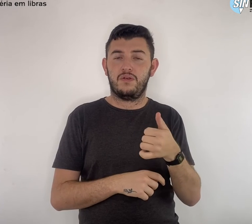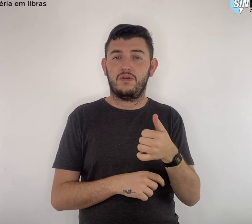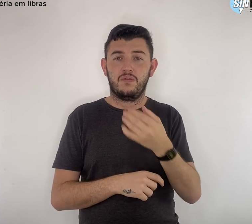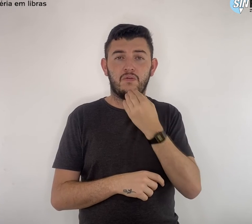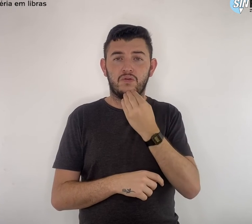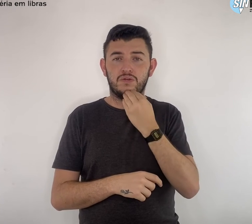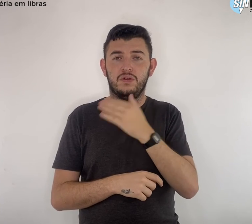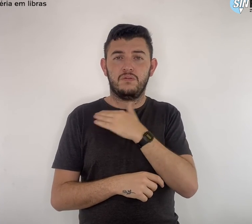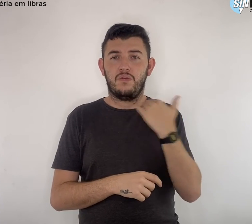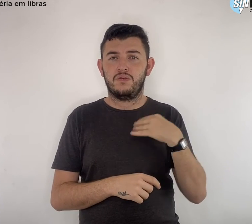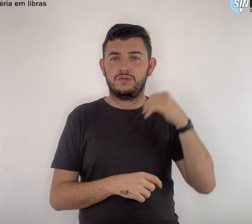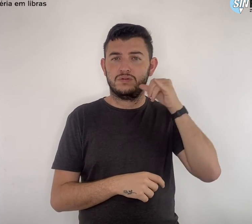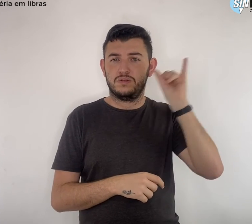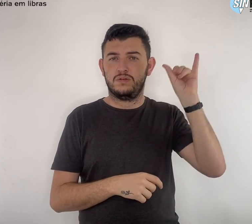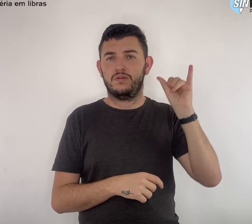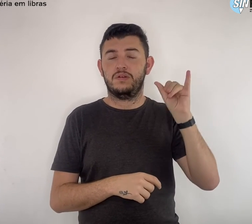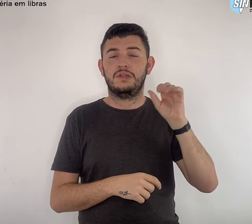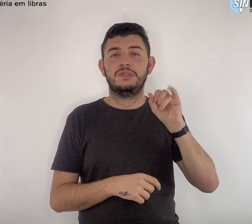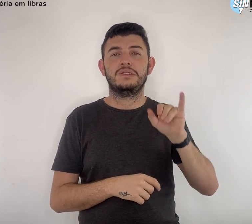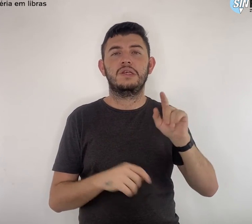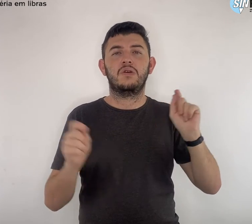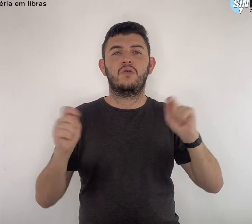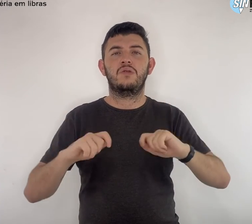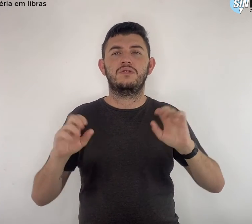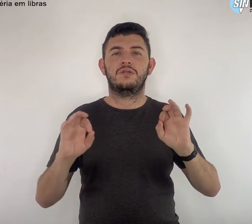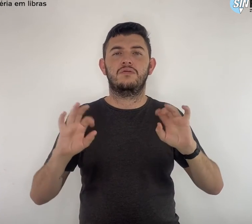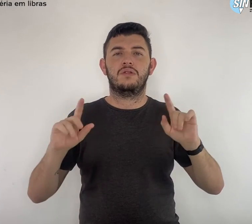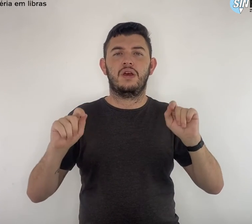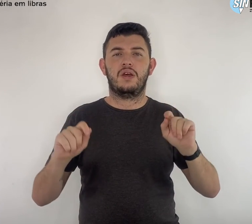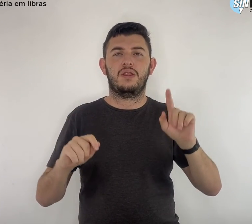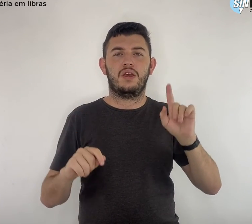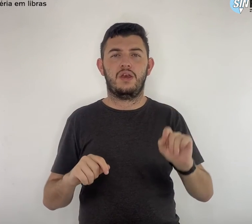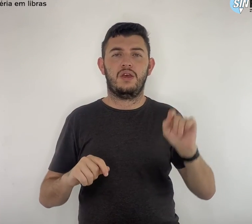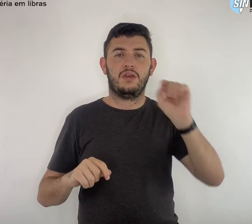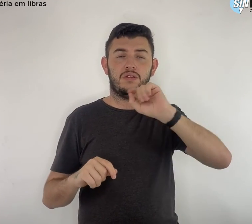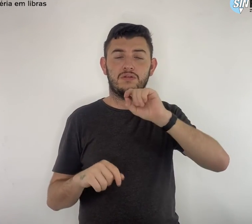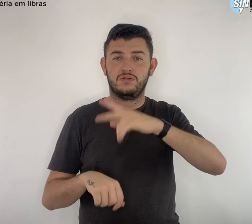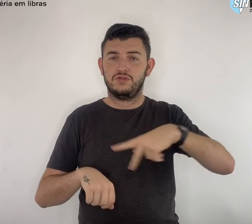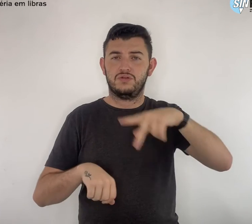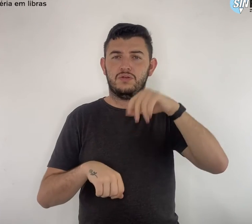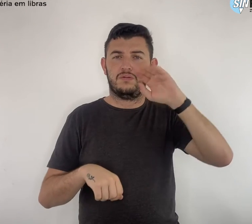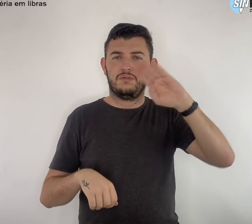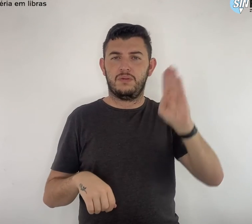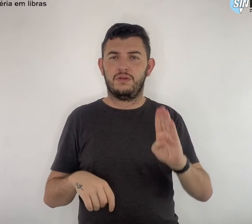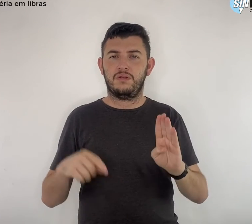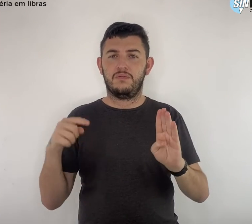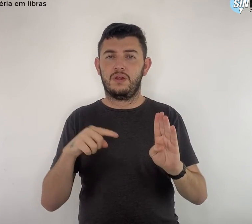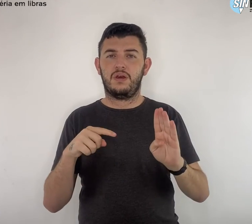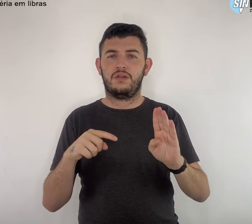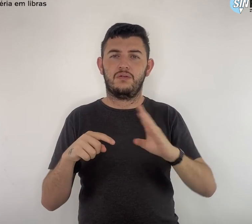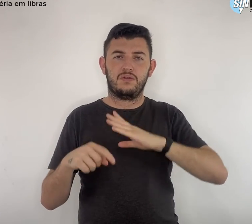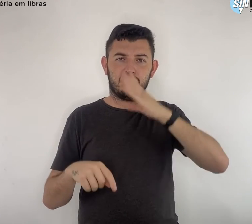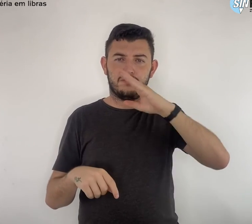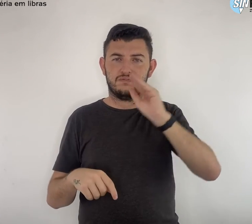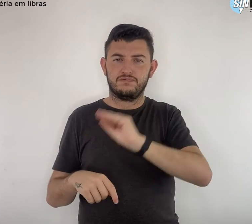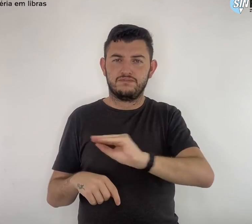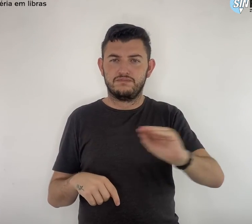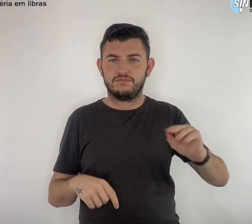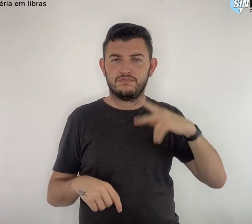mulheres poderiam ter sido evitadas se não fosse a condição de um Estado que demonstra